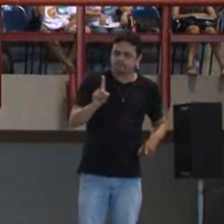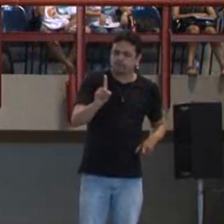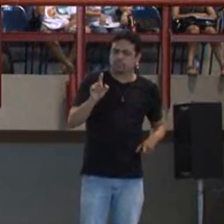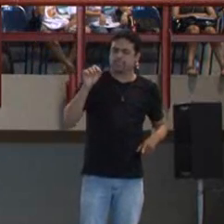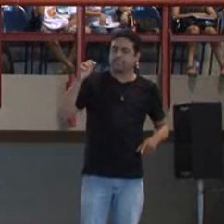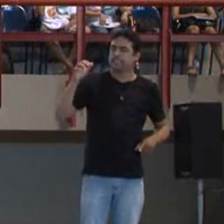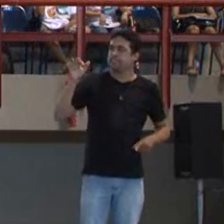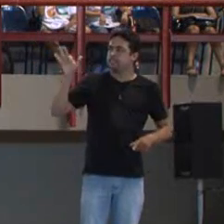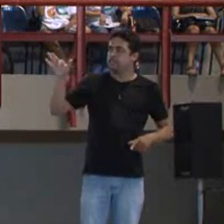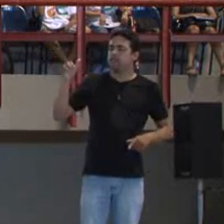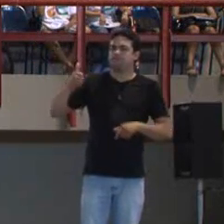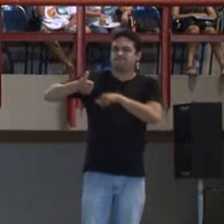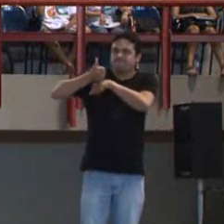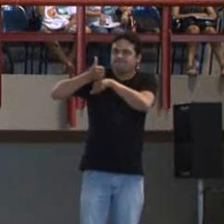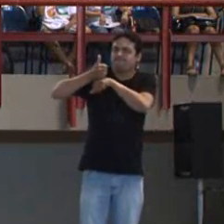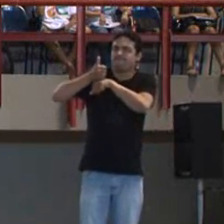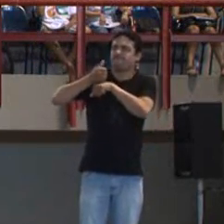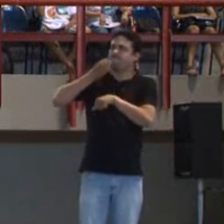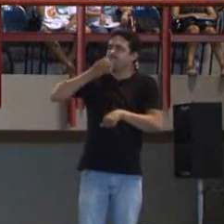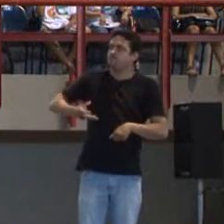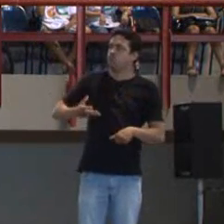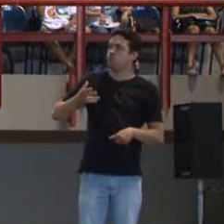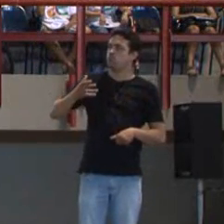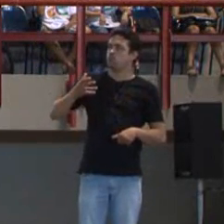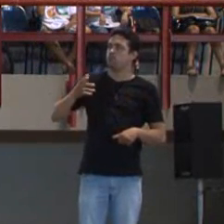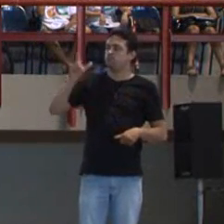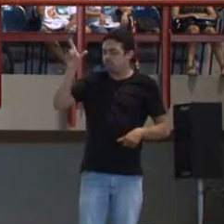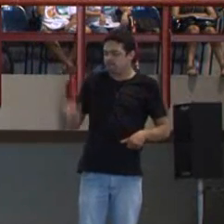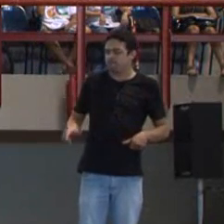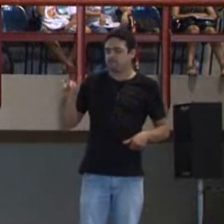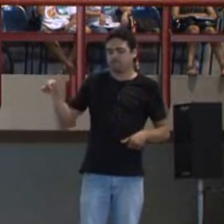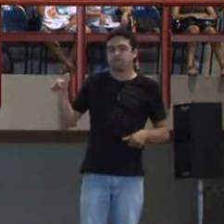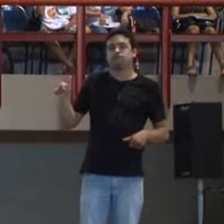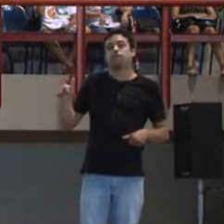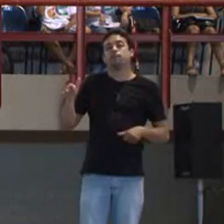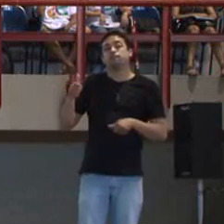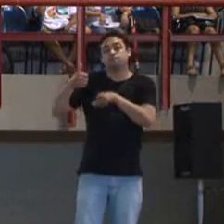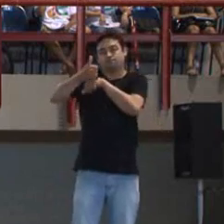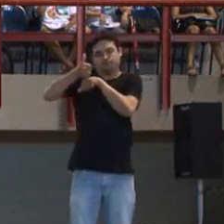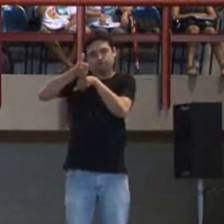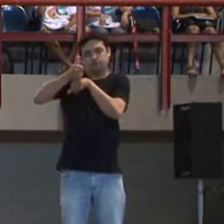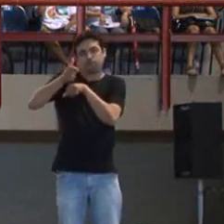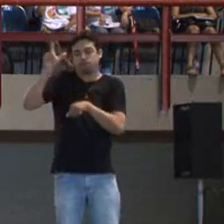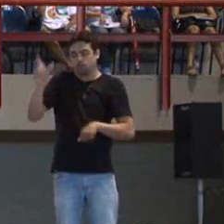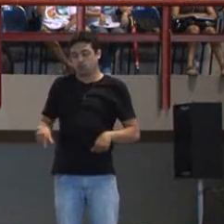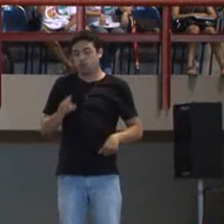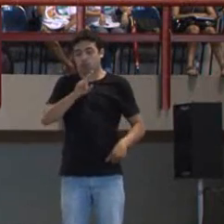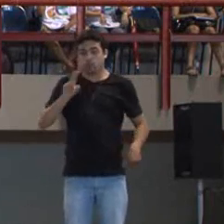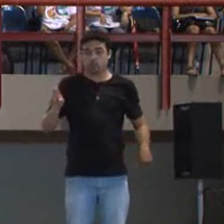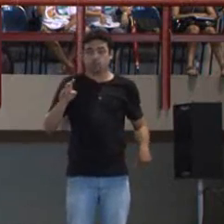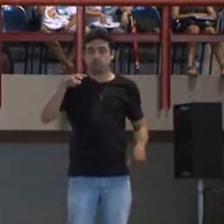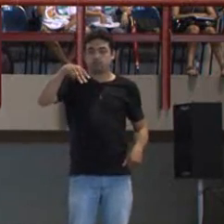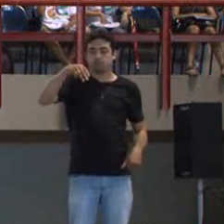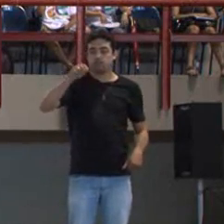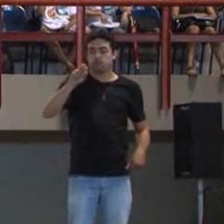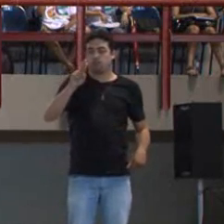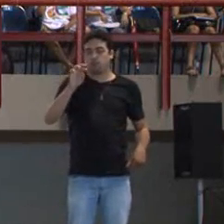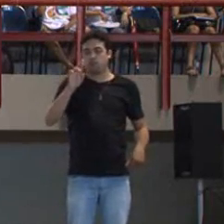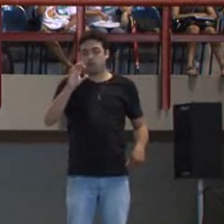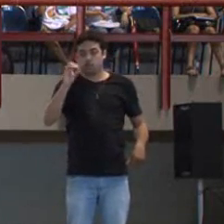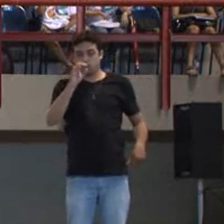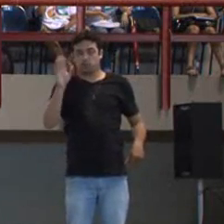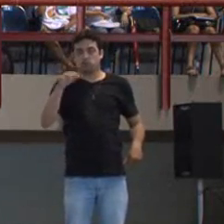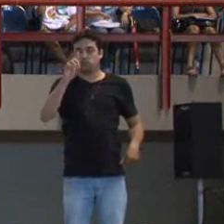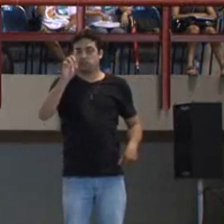cara realmente era o cara do Roberto Carlos. Tá? É um homenzinho chamado Maurício